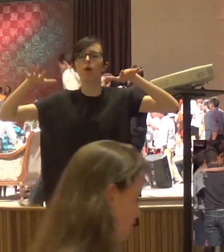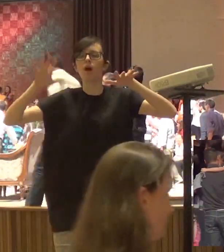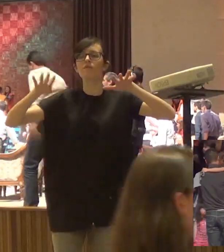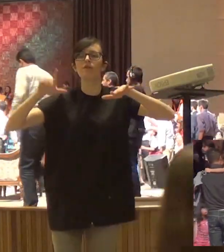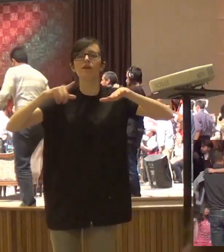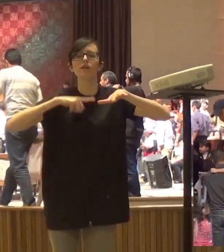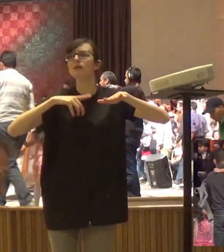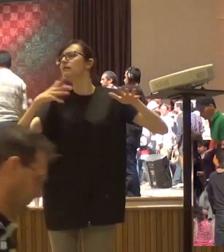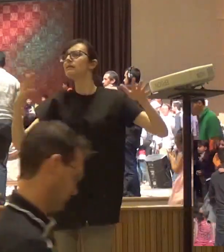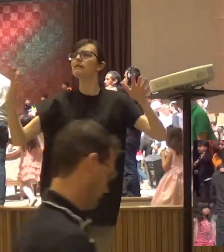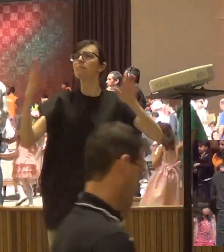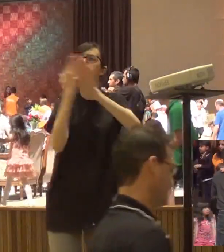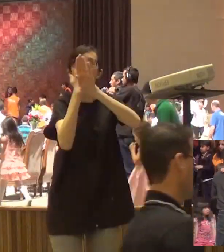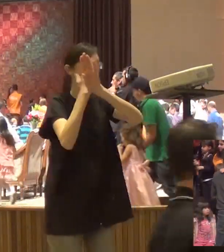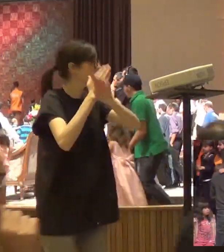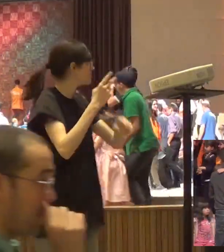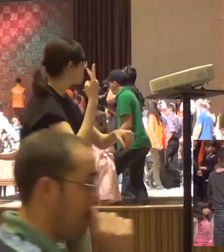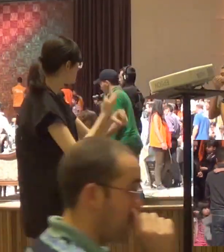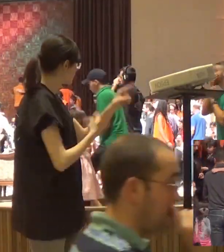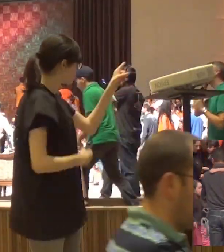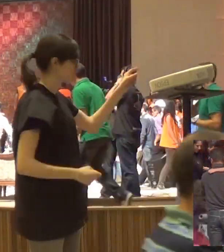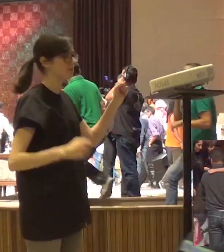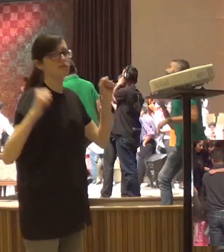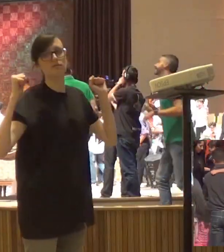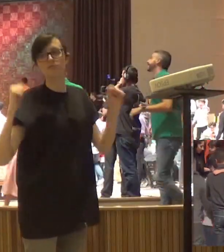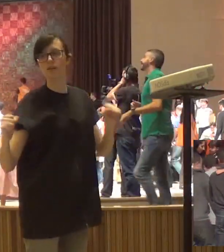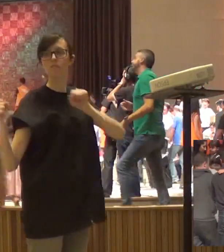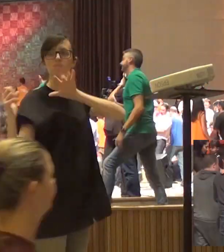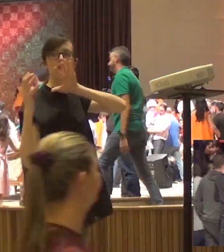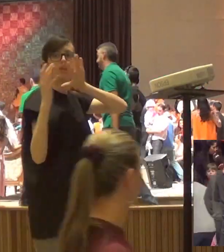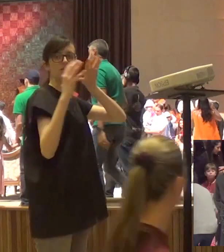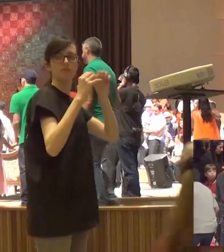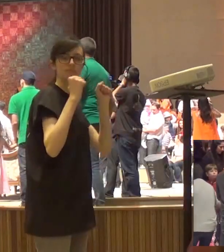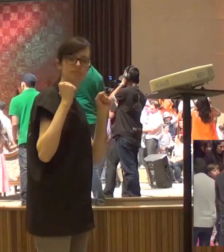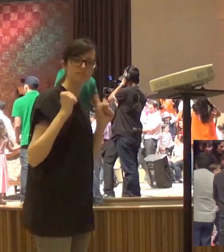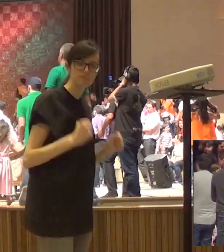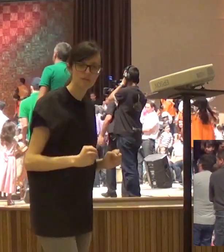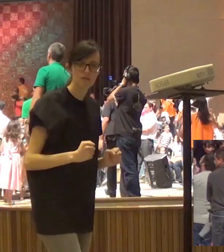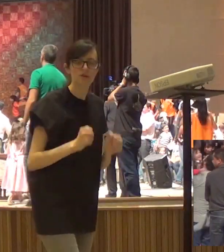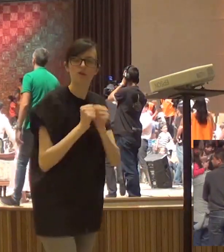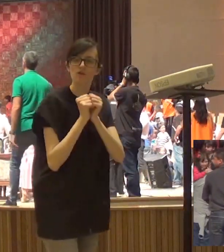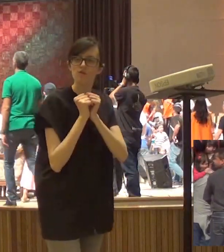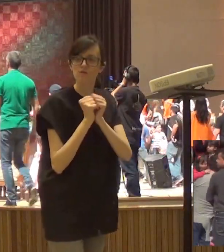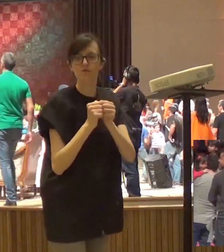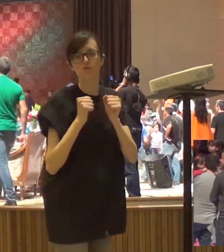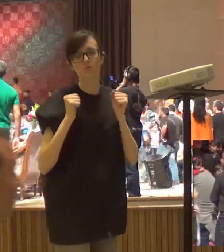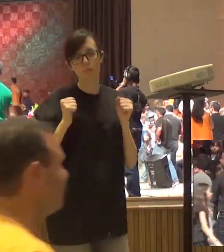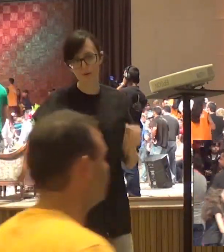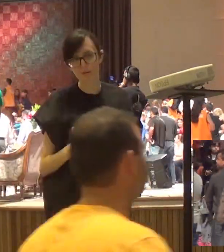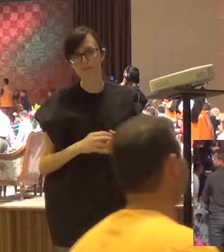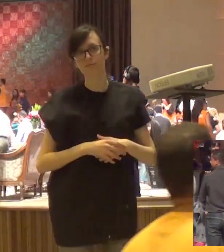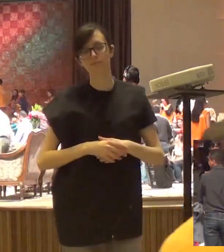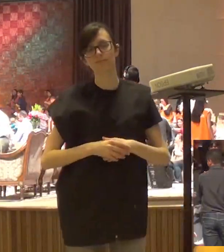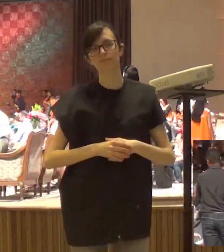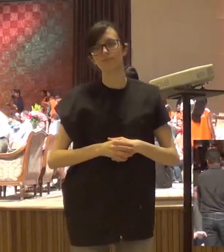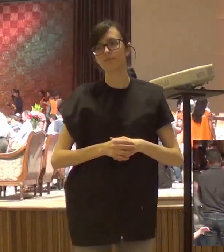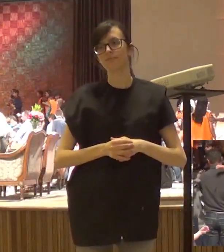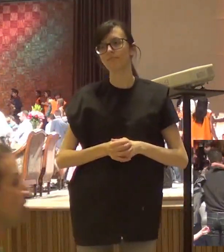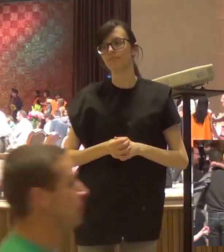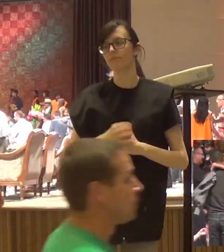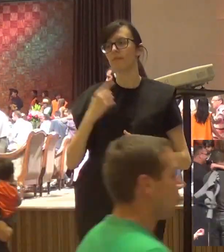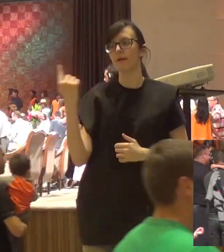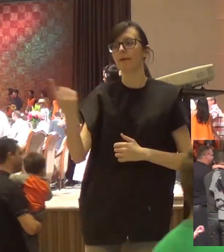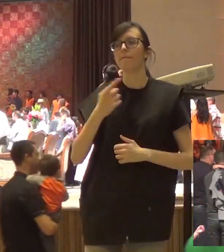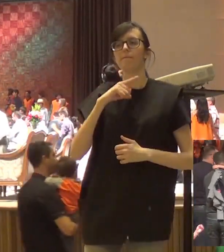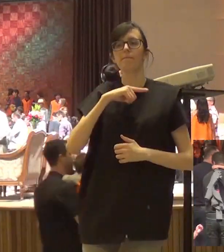tenta achar teu filho aqui agora, tenta estar pertinho dele, tenta estar junto dele. Nós vamos fazer